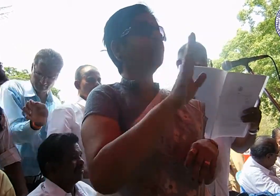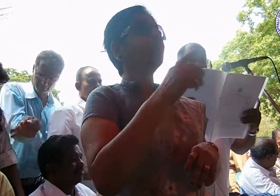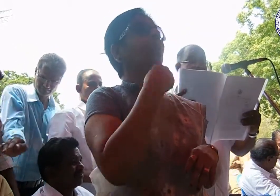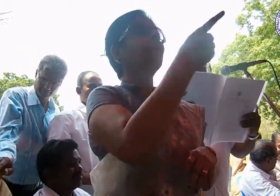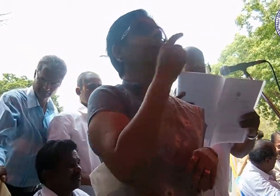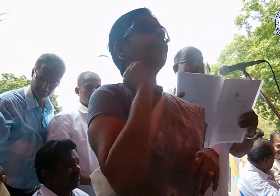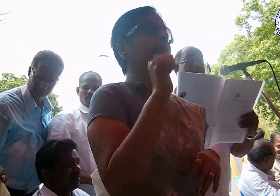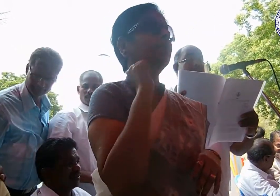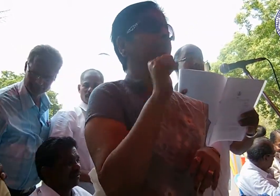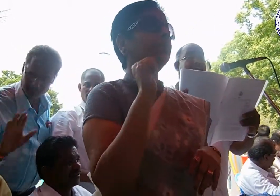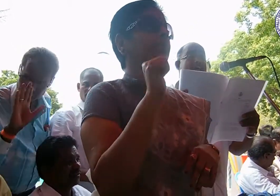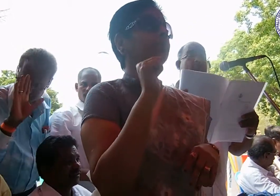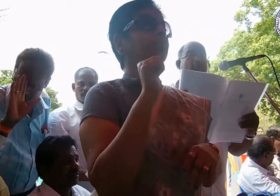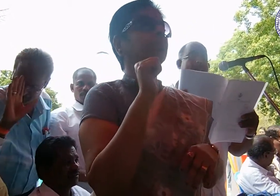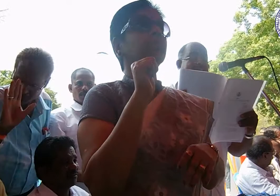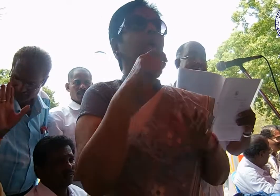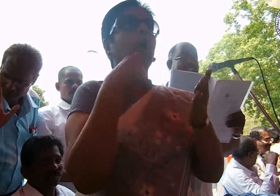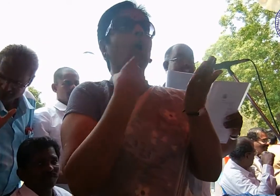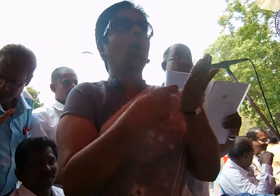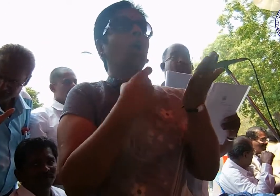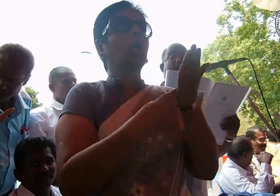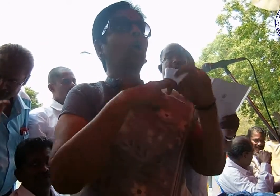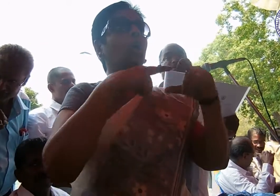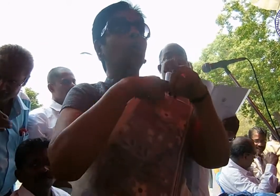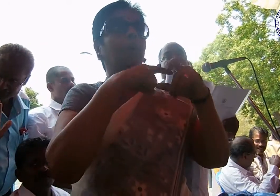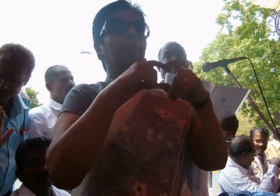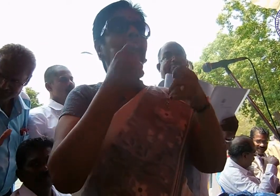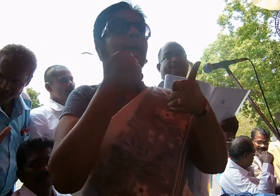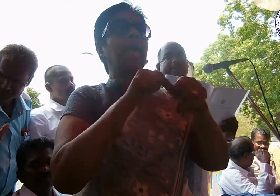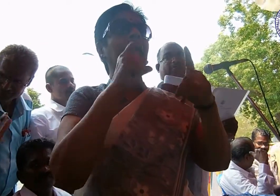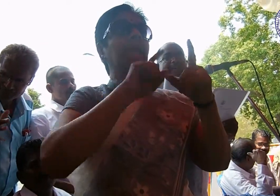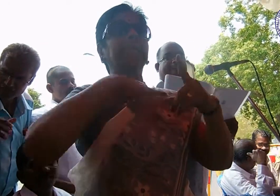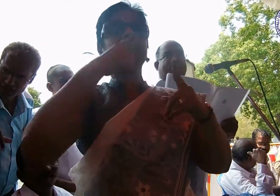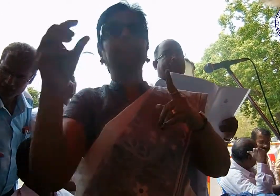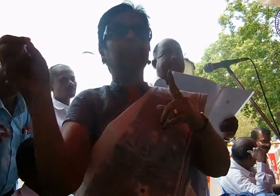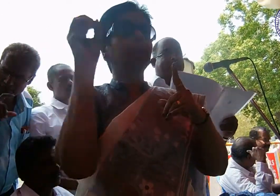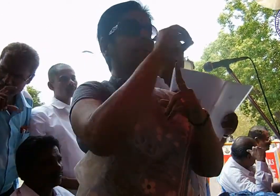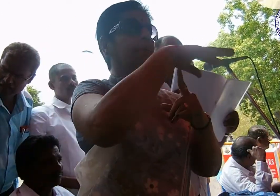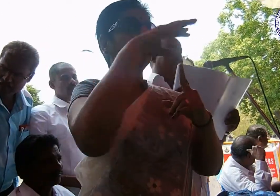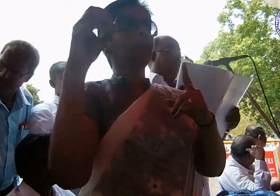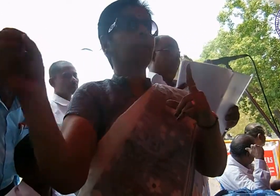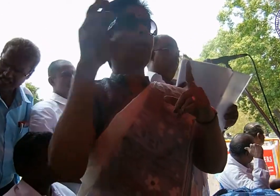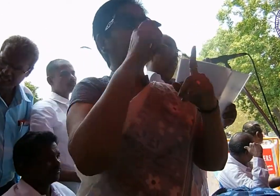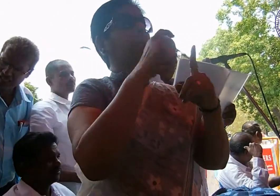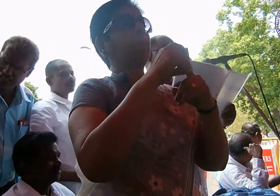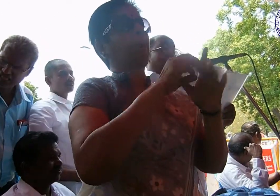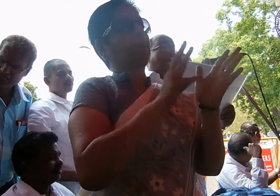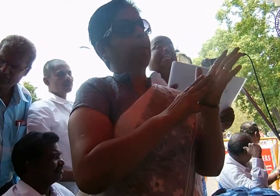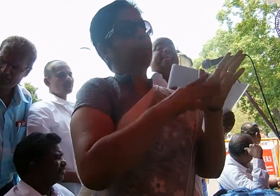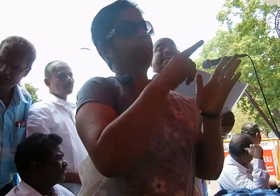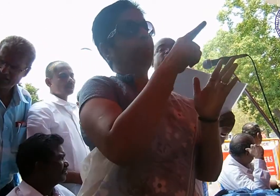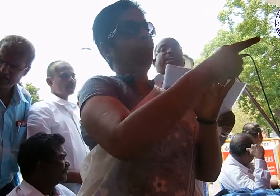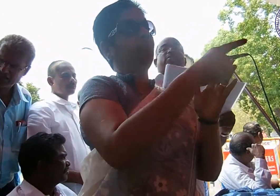சொல்லியிருக்கிறீங்க ரெக்ரூட்மெண்ட் ஏஜென்சி மூலம் நிறைவேற்றப்பட வேண்டிய துறைகள் அதுல என்னென்ன துறையை